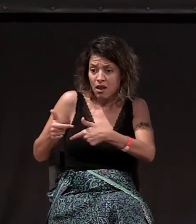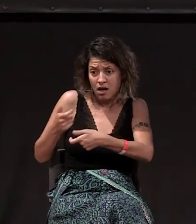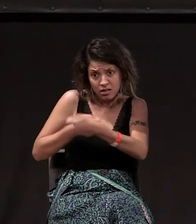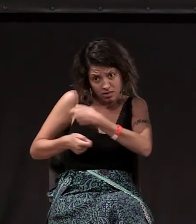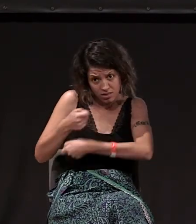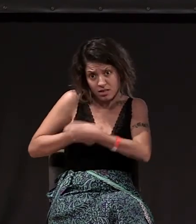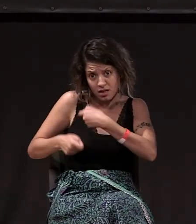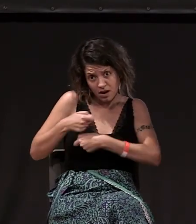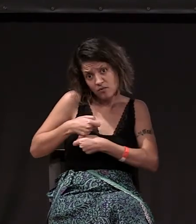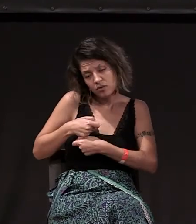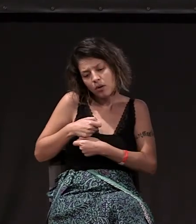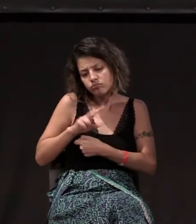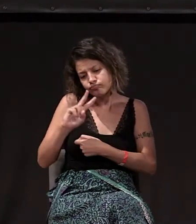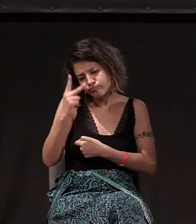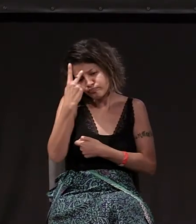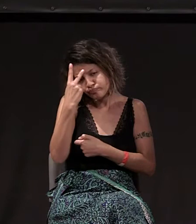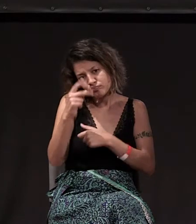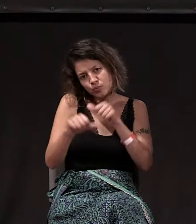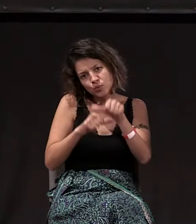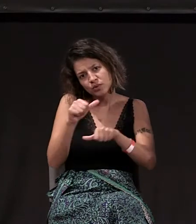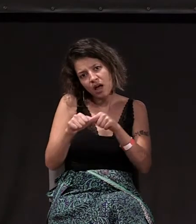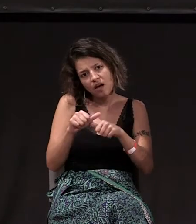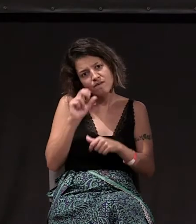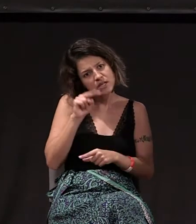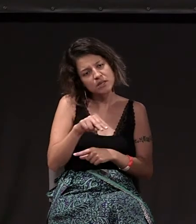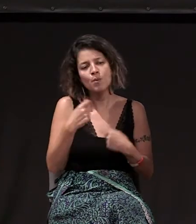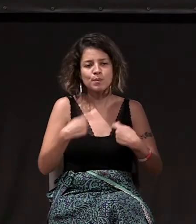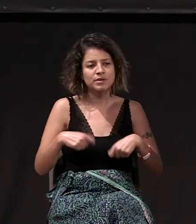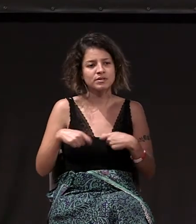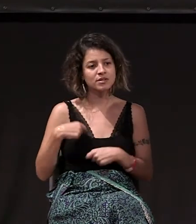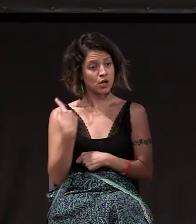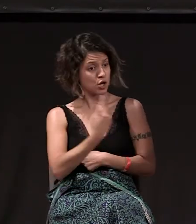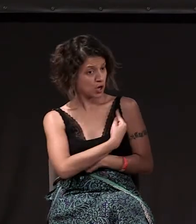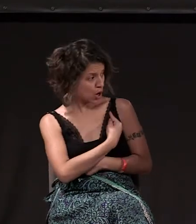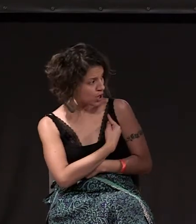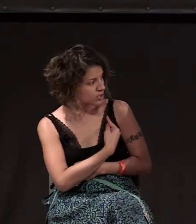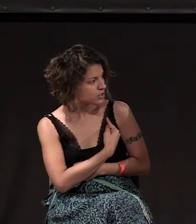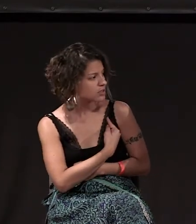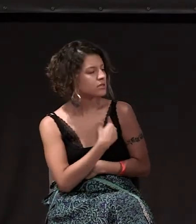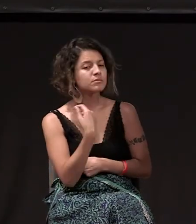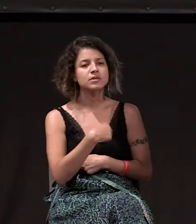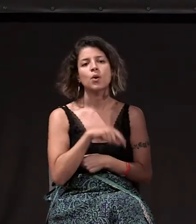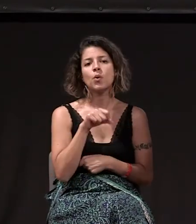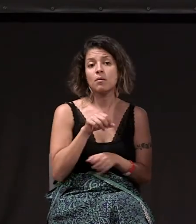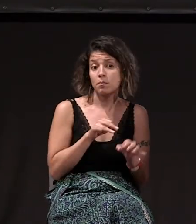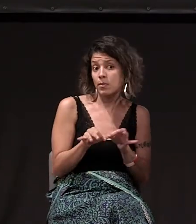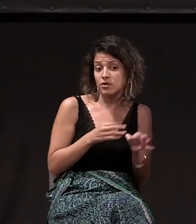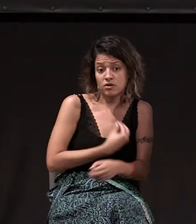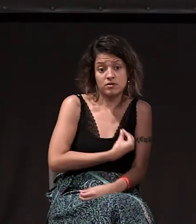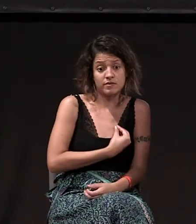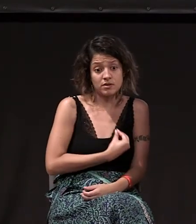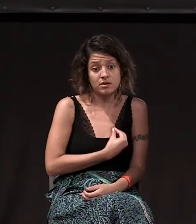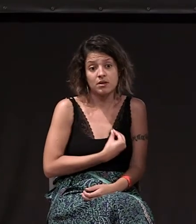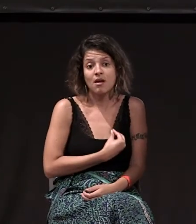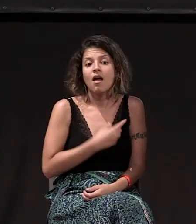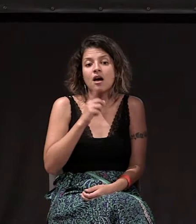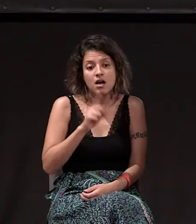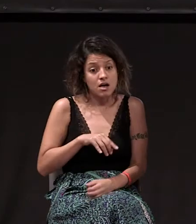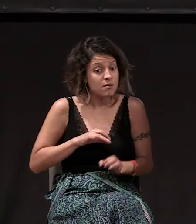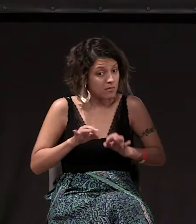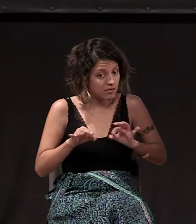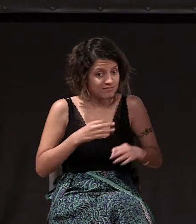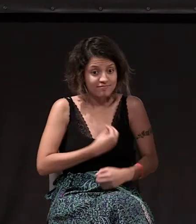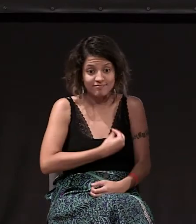e tudo. Então, aí, o que fica? Novamente, trabalhar os projetos de vida. Tudo é a questão do projeto de